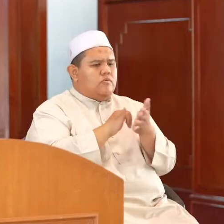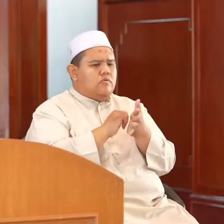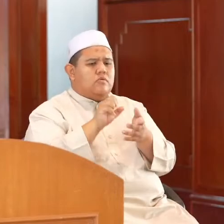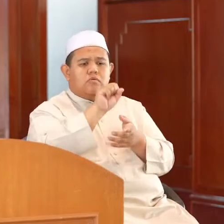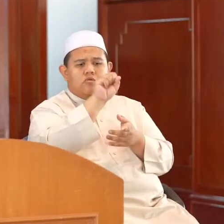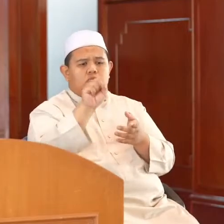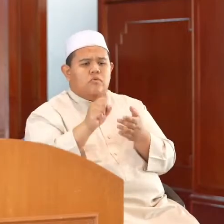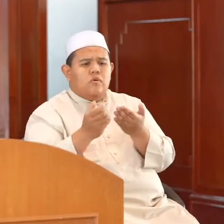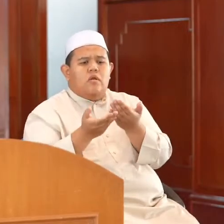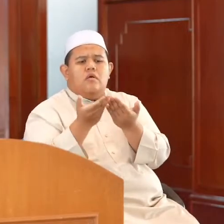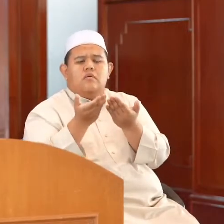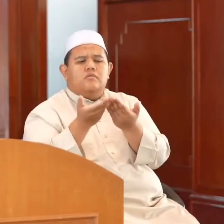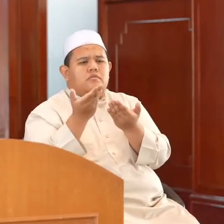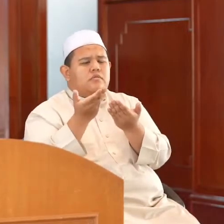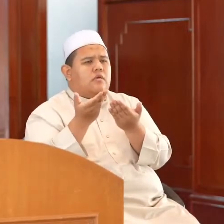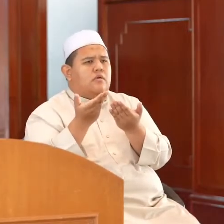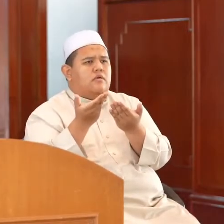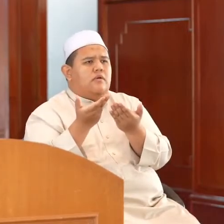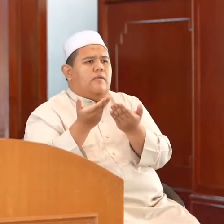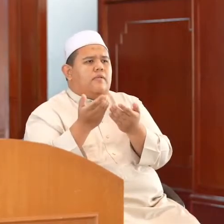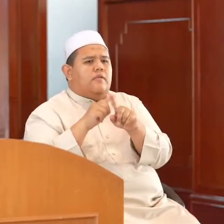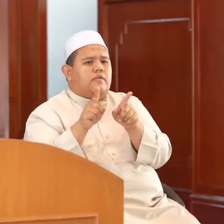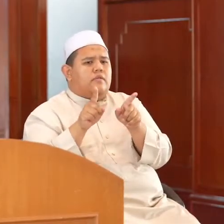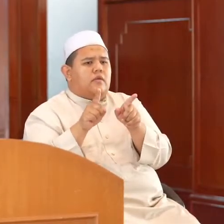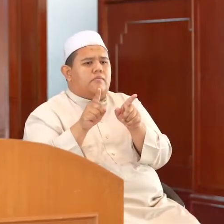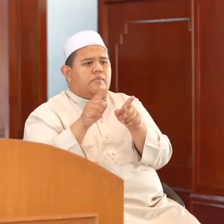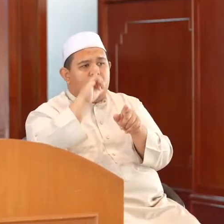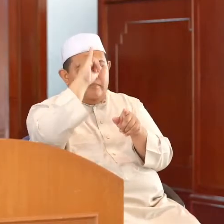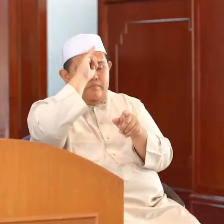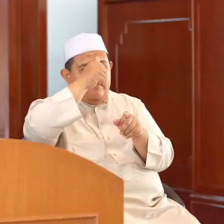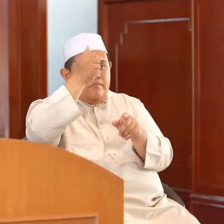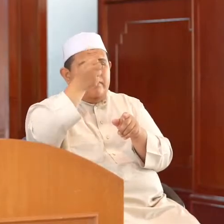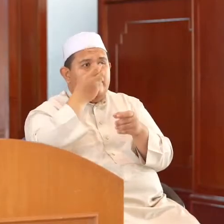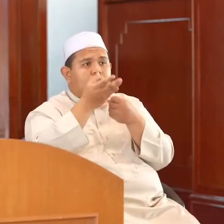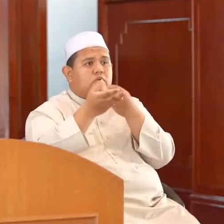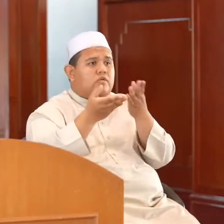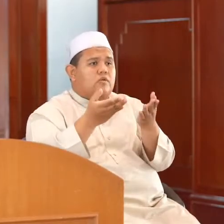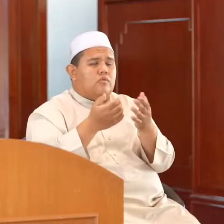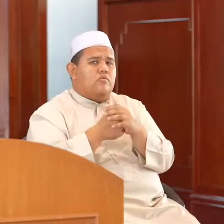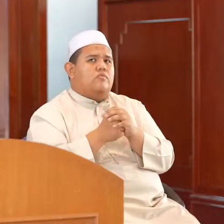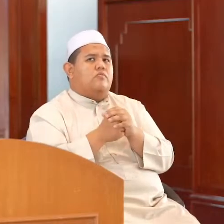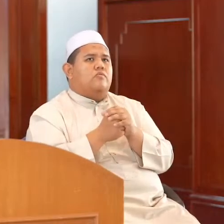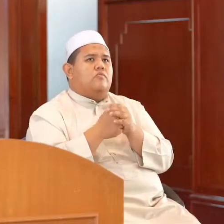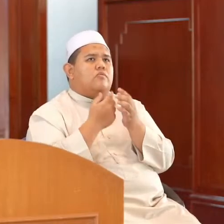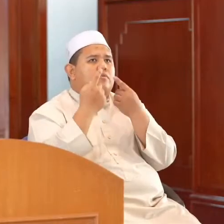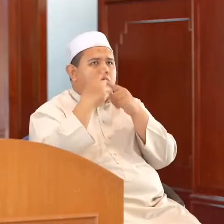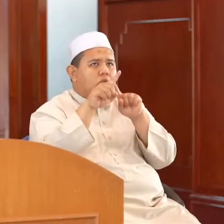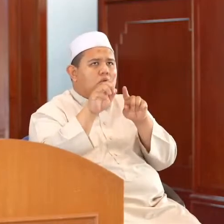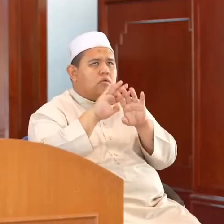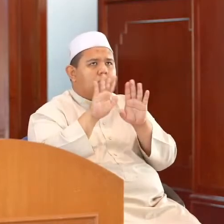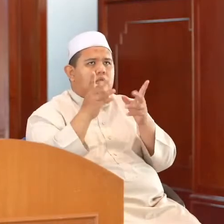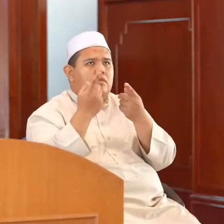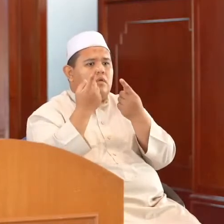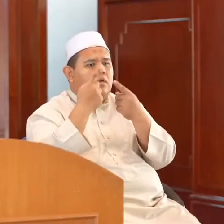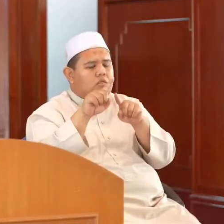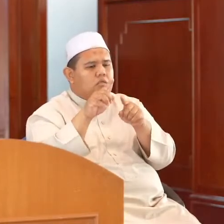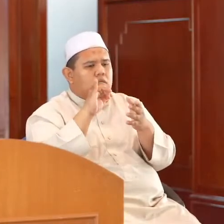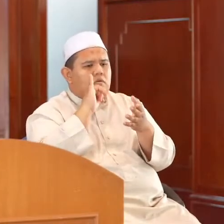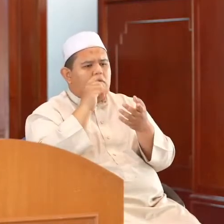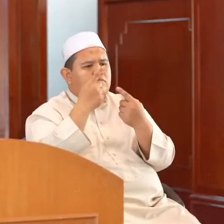Soalan yang simple. Tapi Syekh alih jawapan tersebut. Dia tak jawab soalan